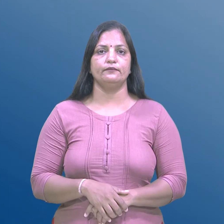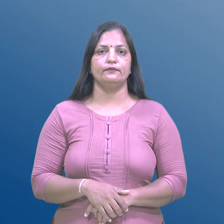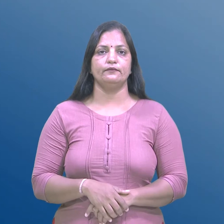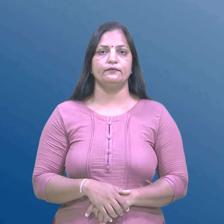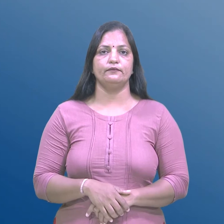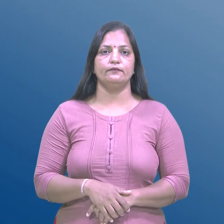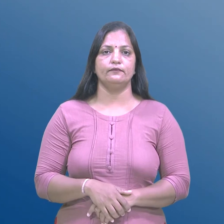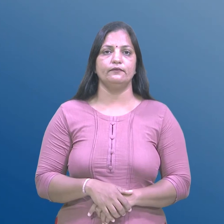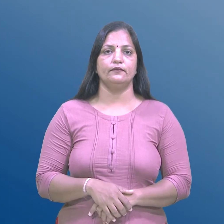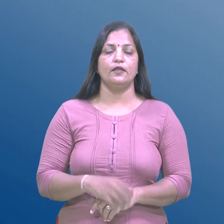નિધિ